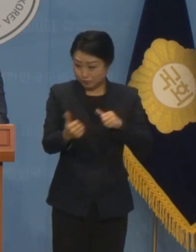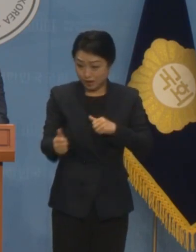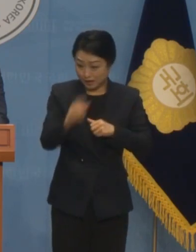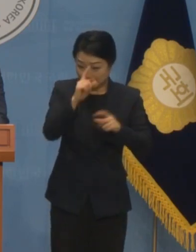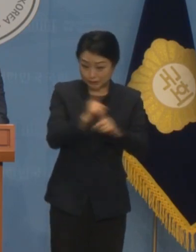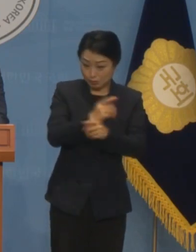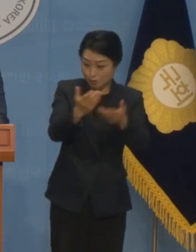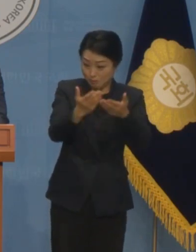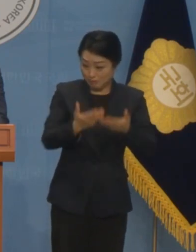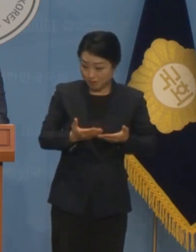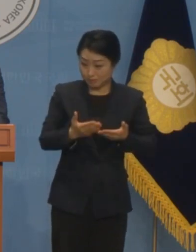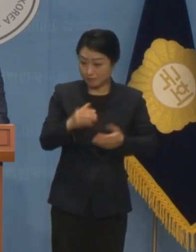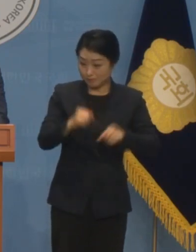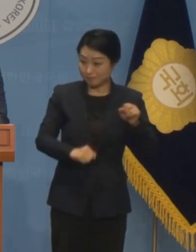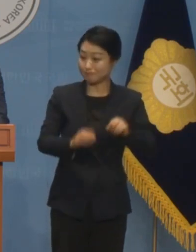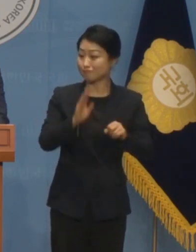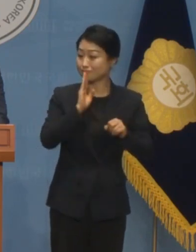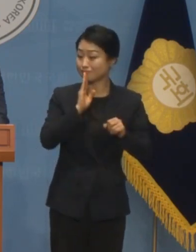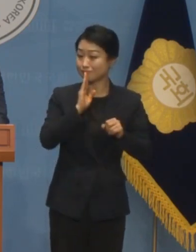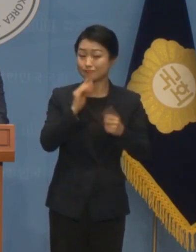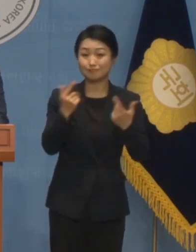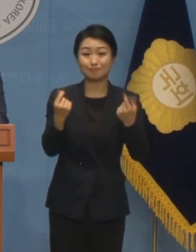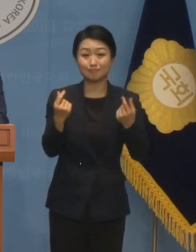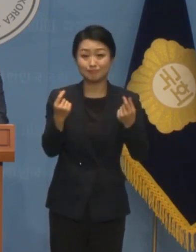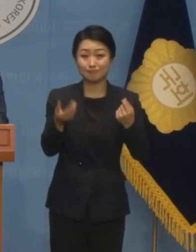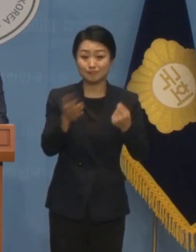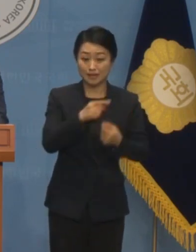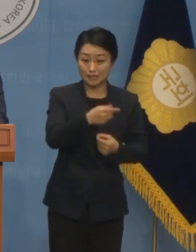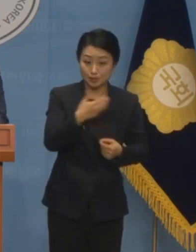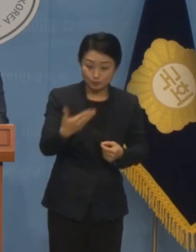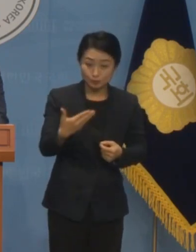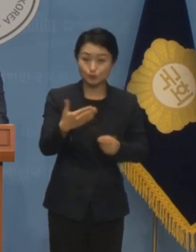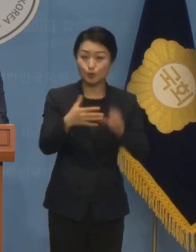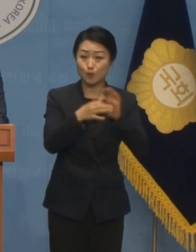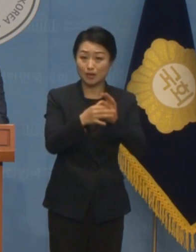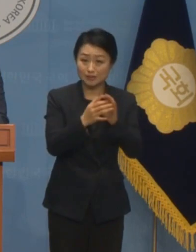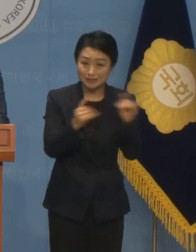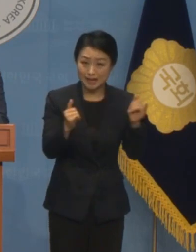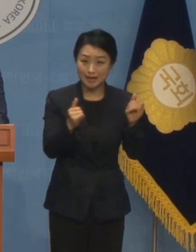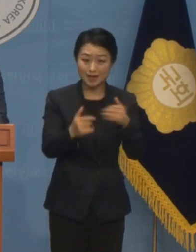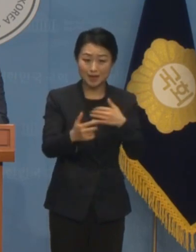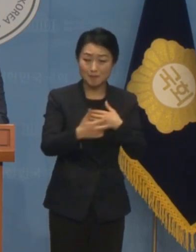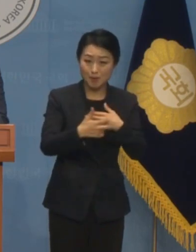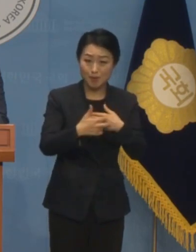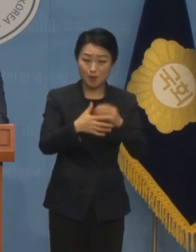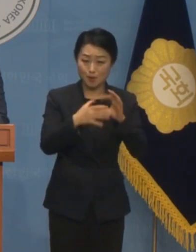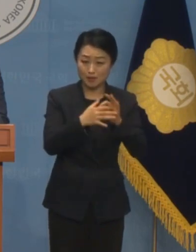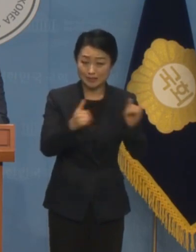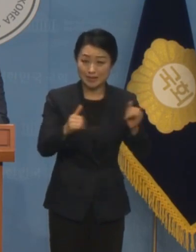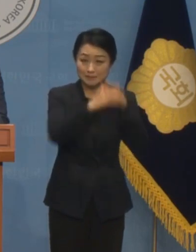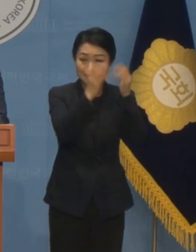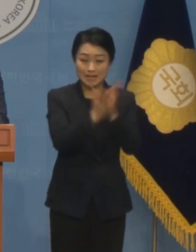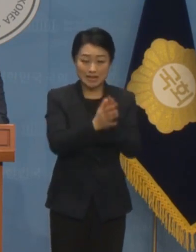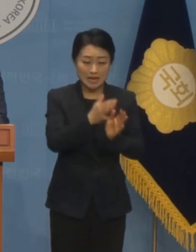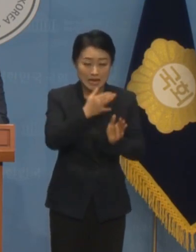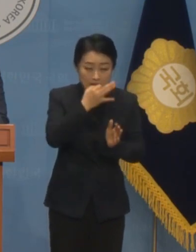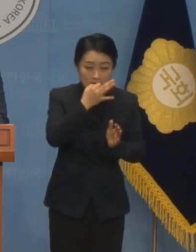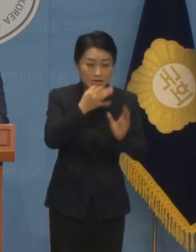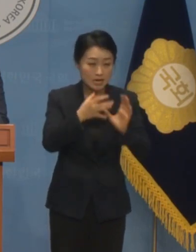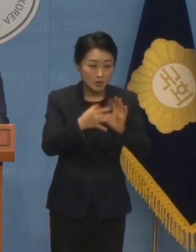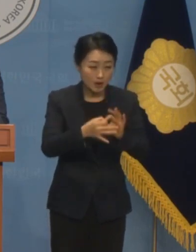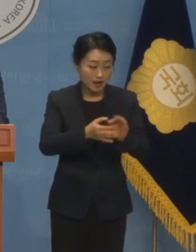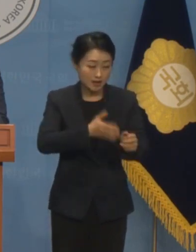보지 않는다면서도 병원과 소방본부 관계자들에 대해 이권 개입과 알선